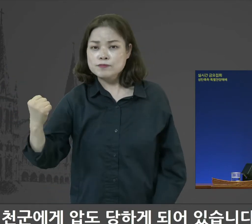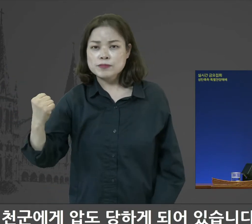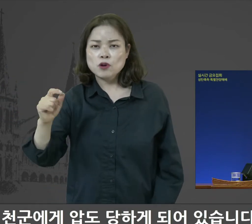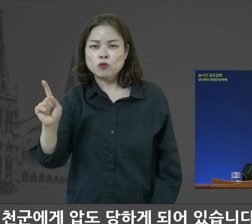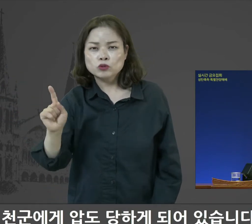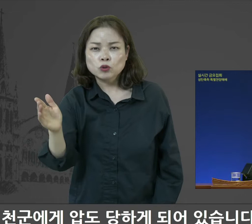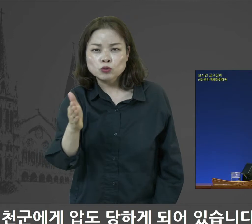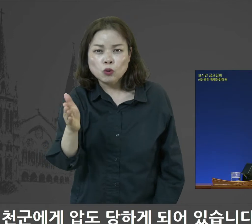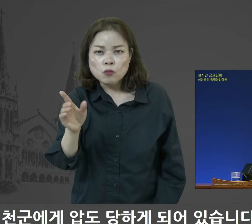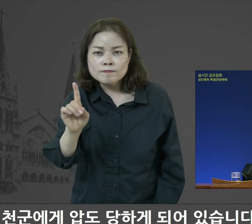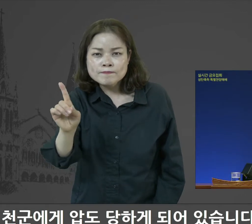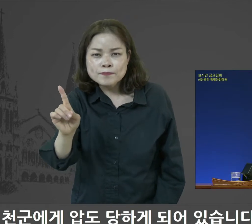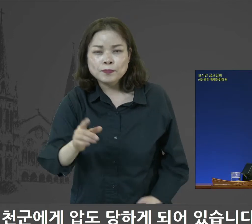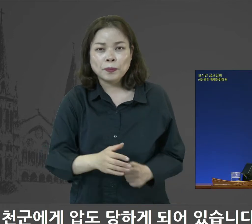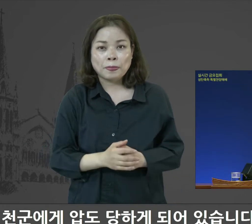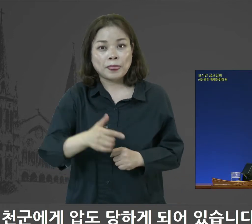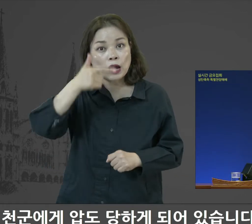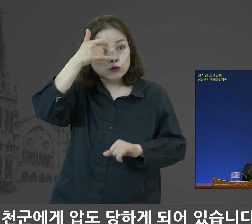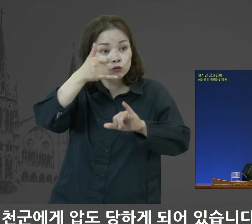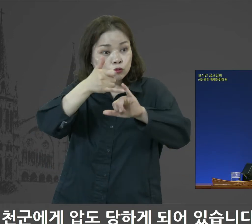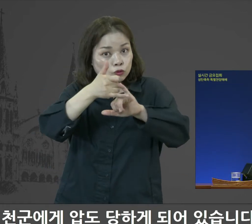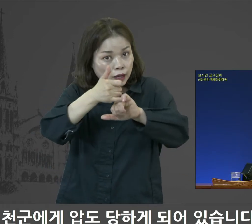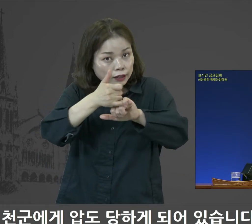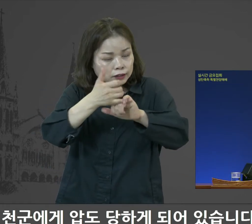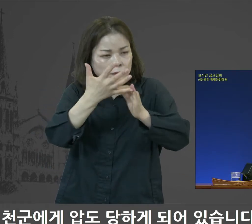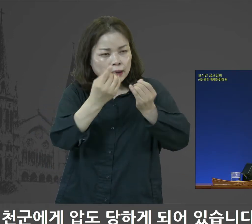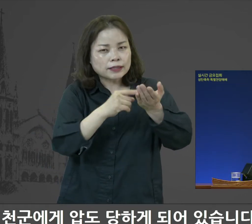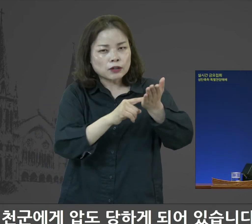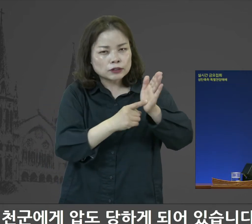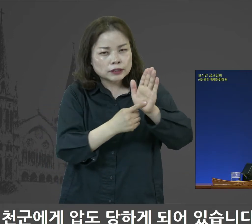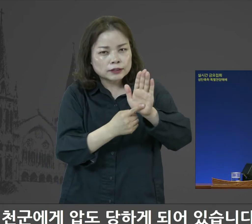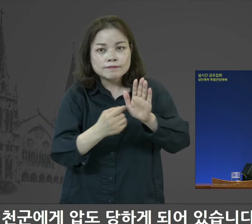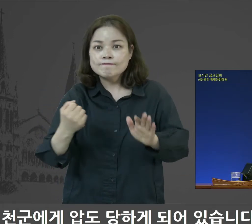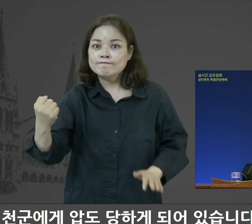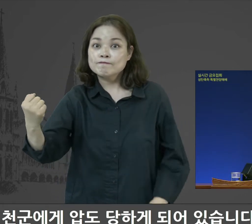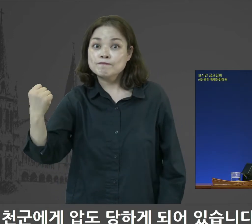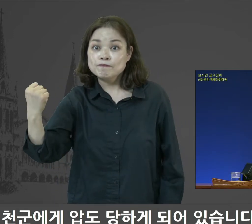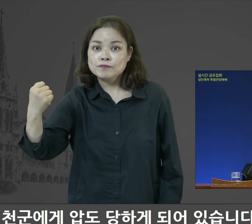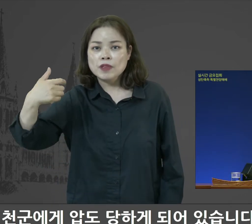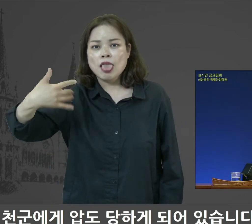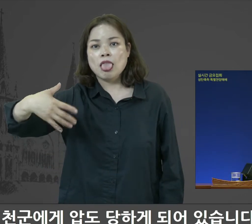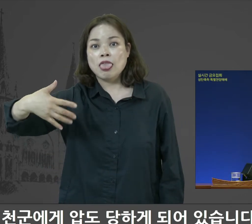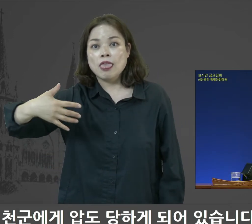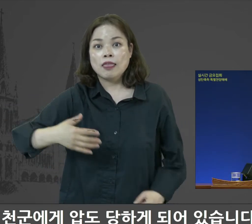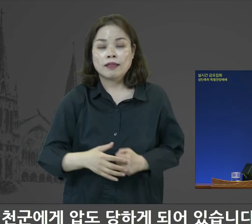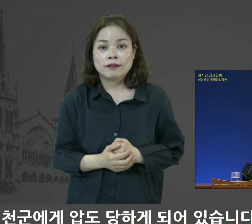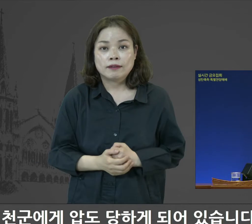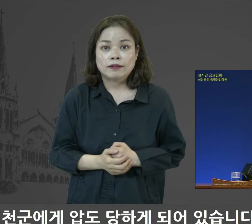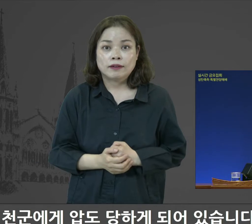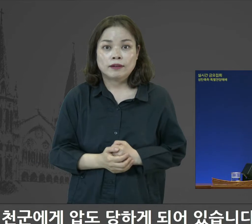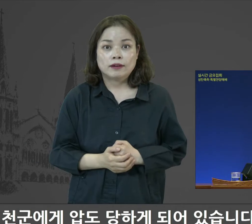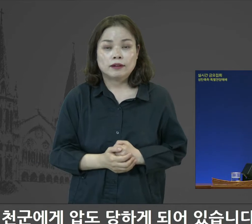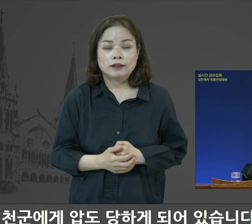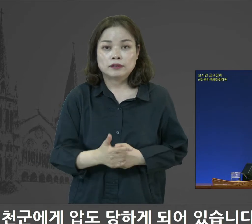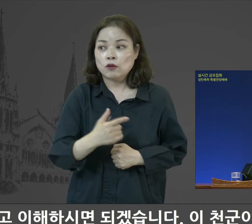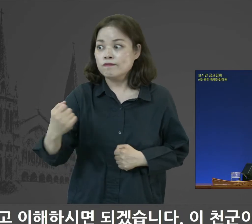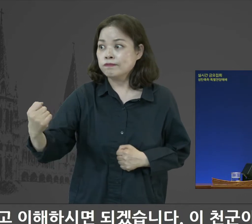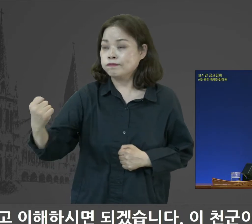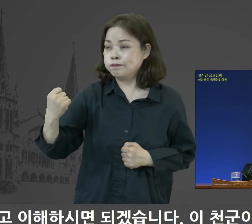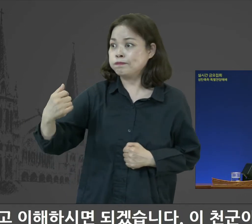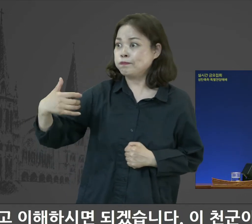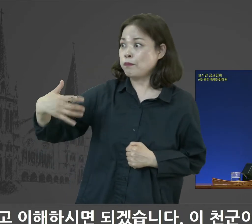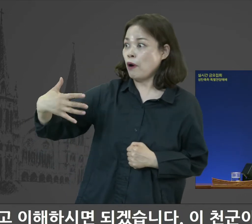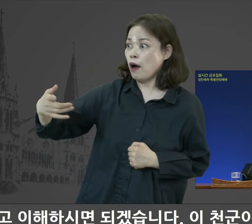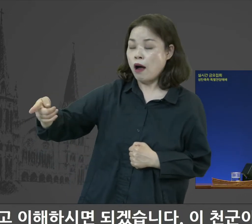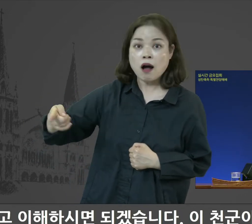있었냐면, 이제 구약 성경에 나오는 여러 가지 예들이 있지만 얼마나 힘이 있었냐면, 이 너무나 힘이 있다